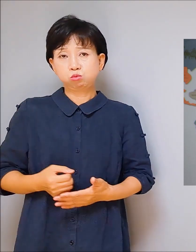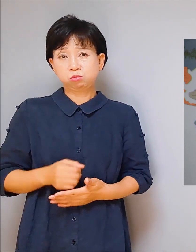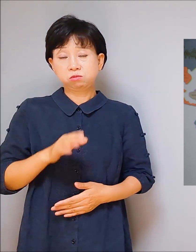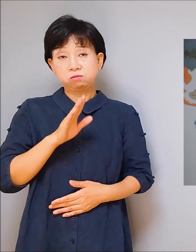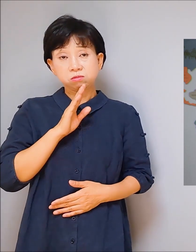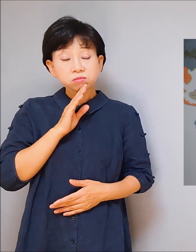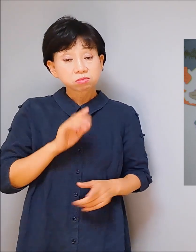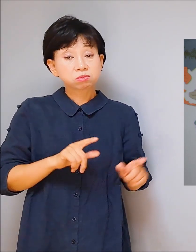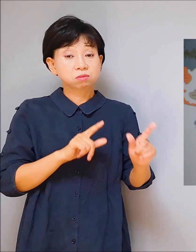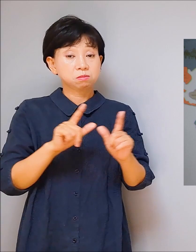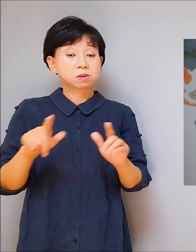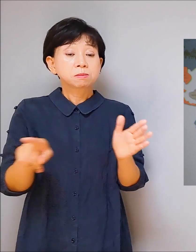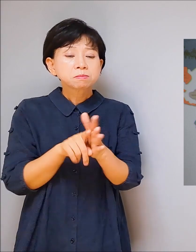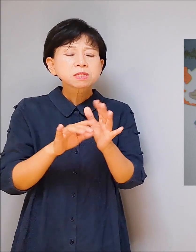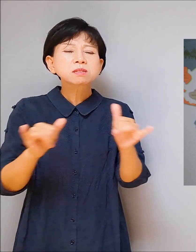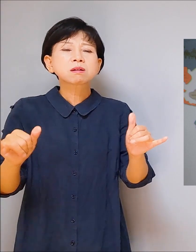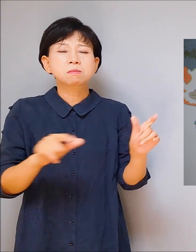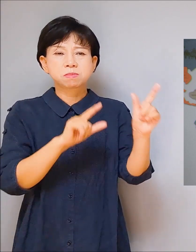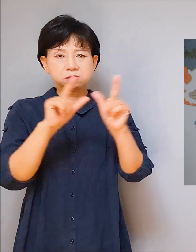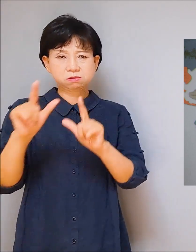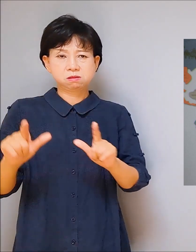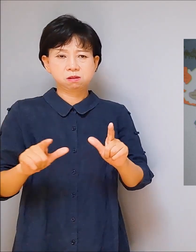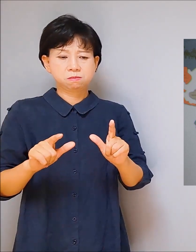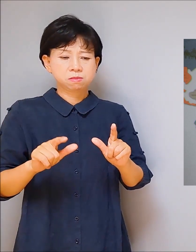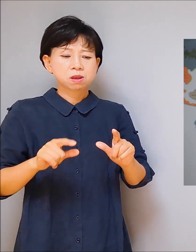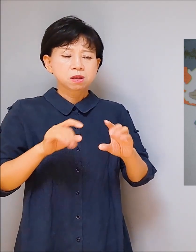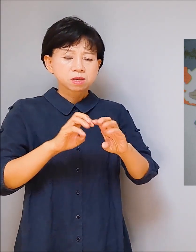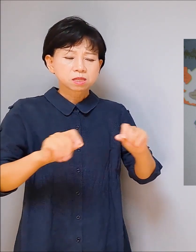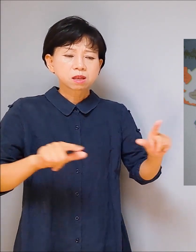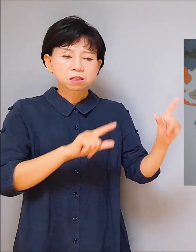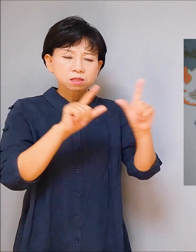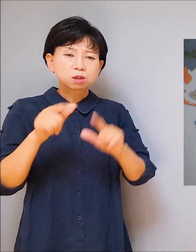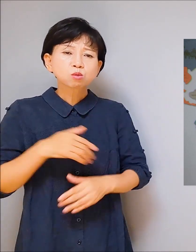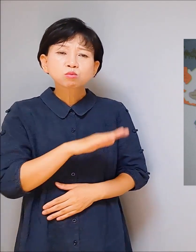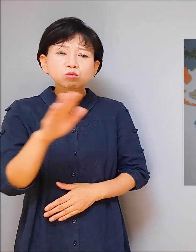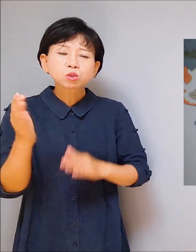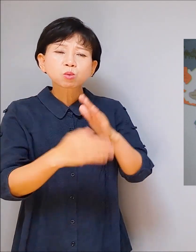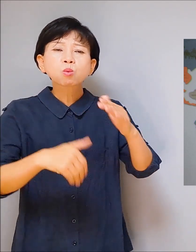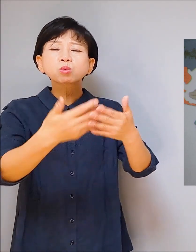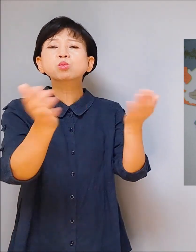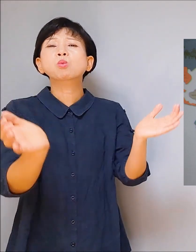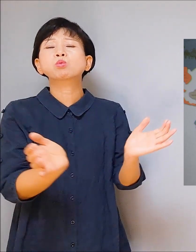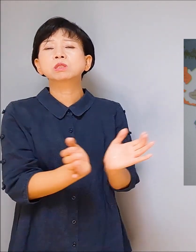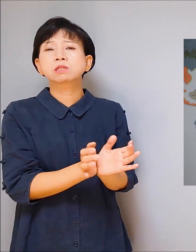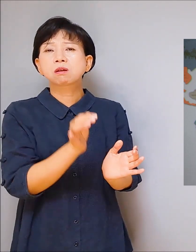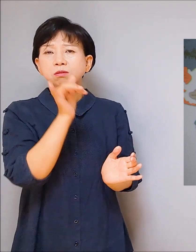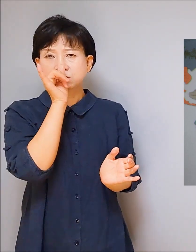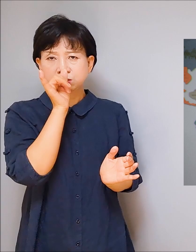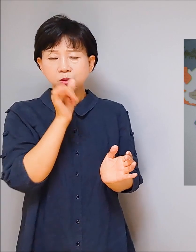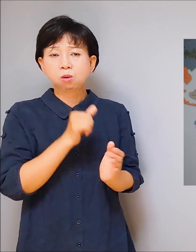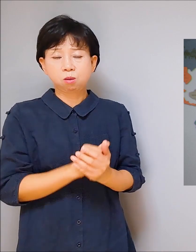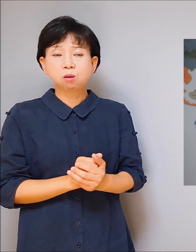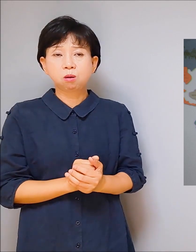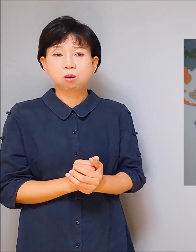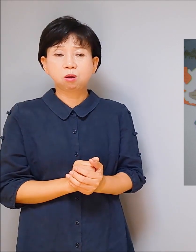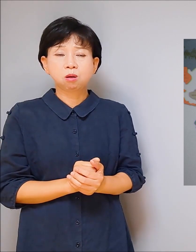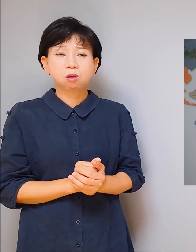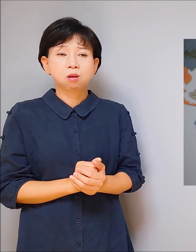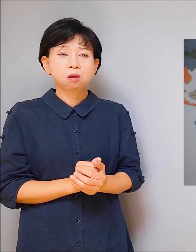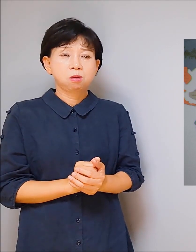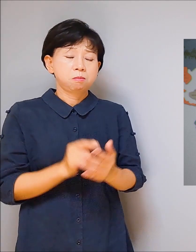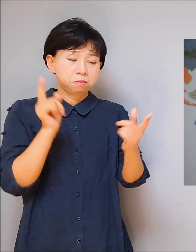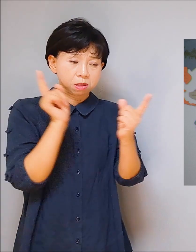삶입니다. 때로는 우리가 이 땅에 살아갈 수밖에 없는 공동체가 있잖아요. 만날 수밖에 없는